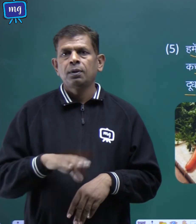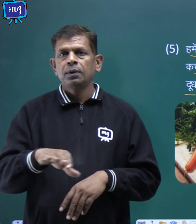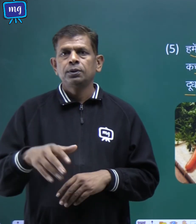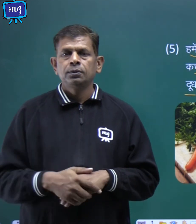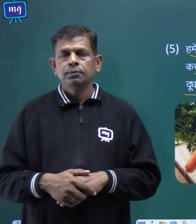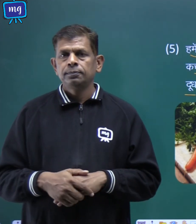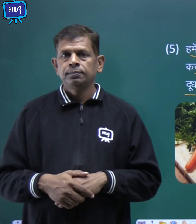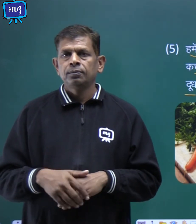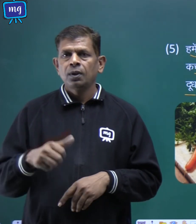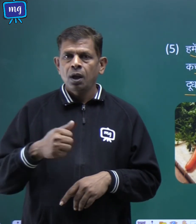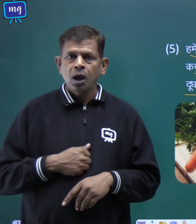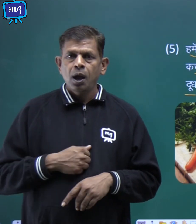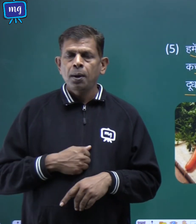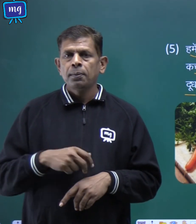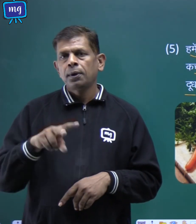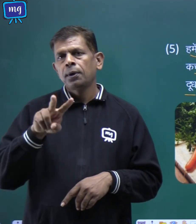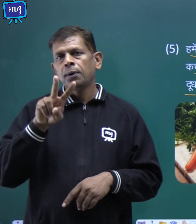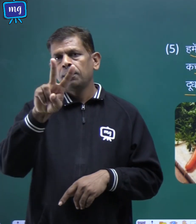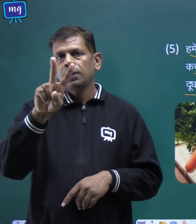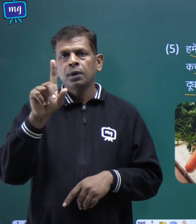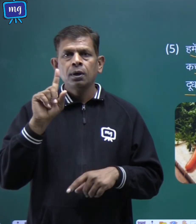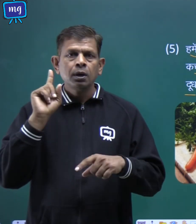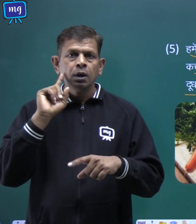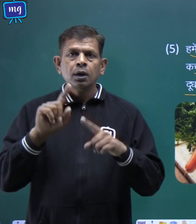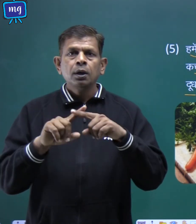बच्चों, हमें विटामिन ए युक्त